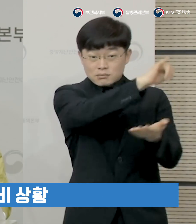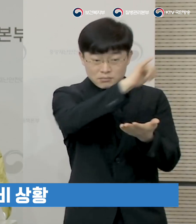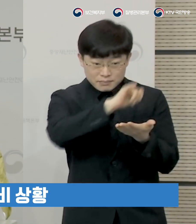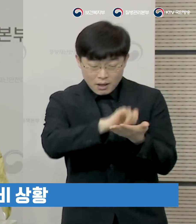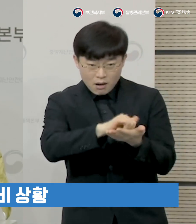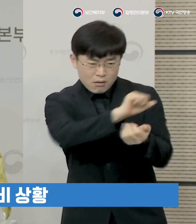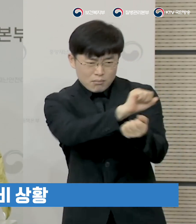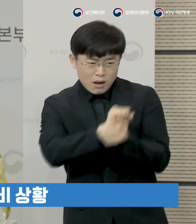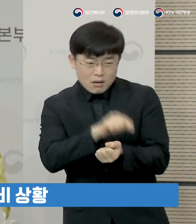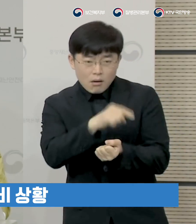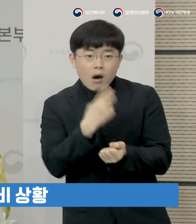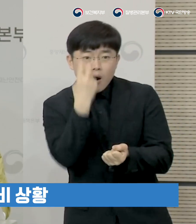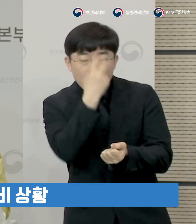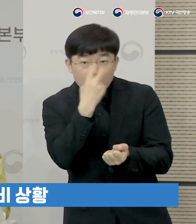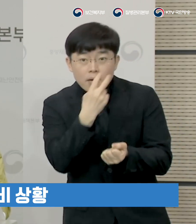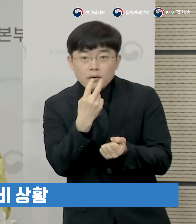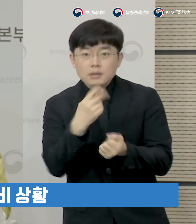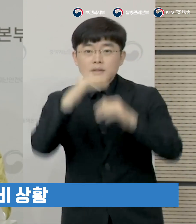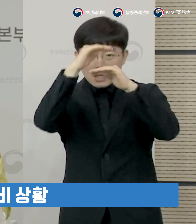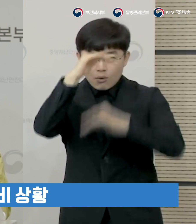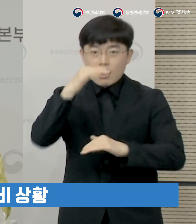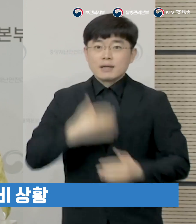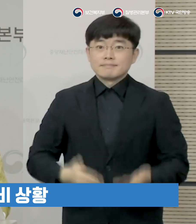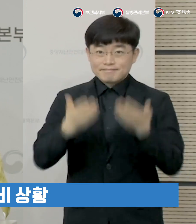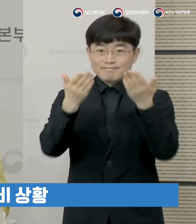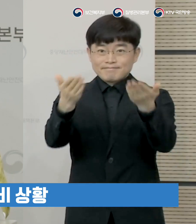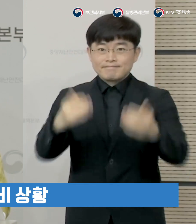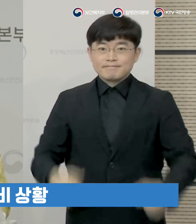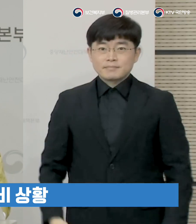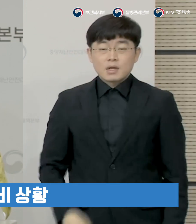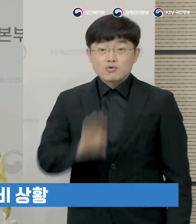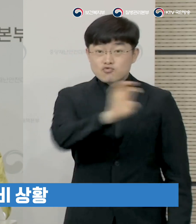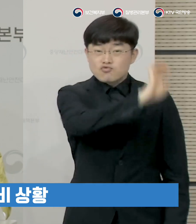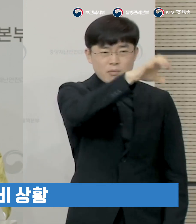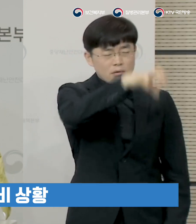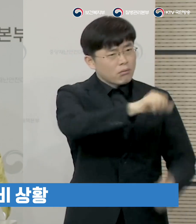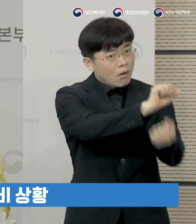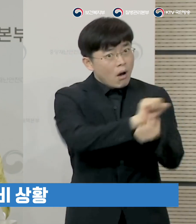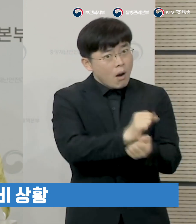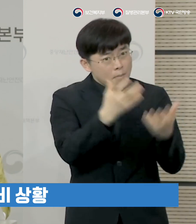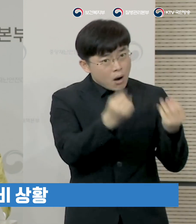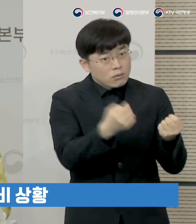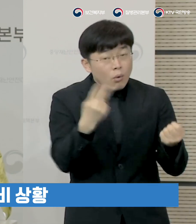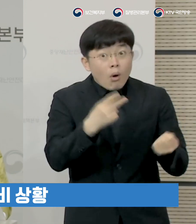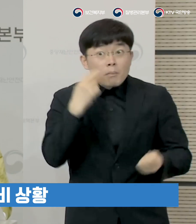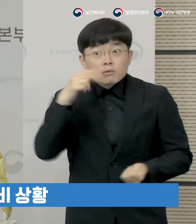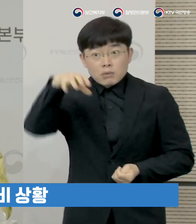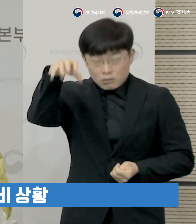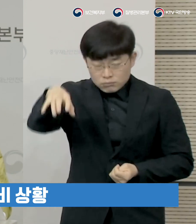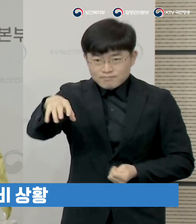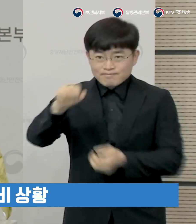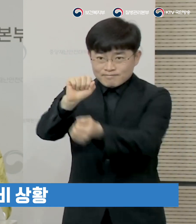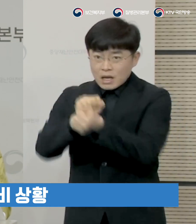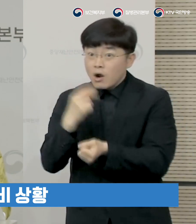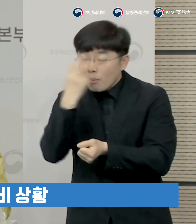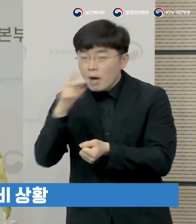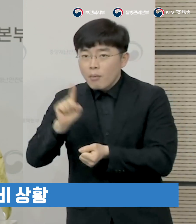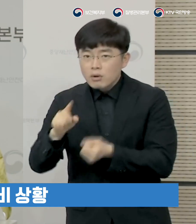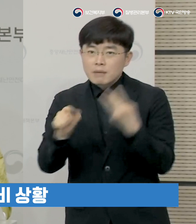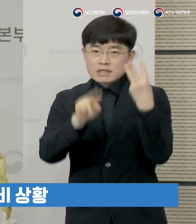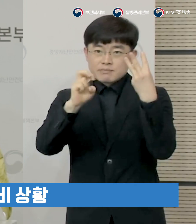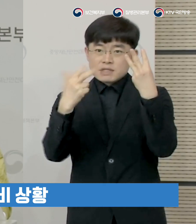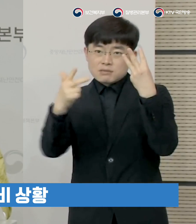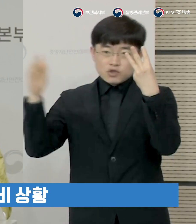대한 검역 강화 준비 사항에 대해 설명드리겠습니다. 유럽에 이어 미국도 27일 0시부터 2주간